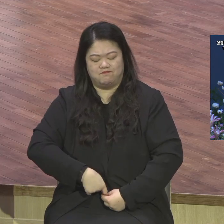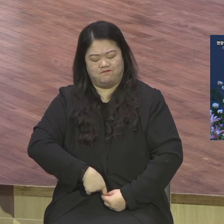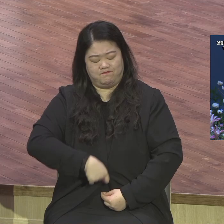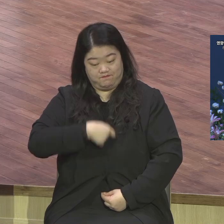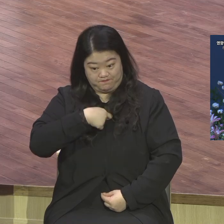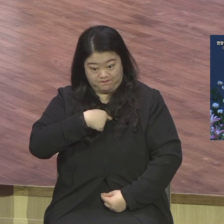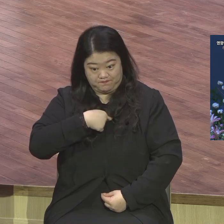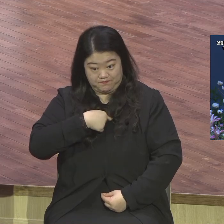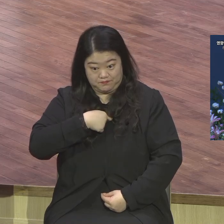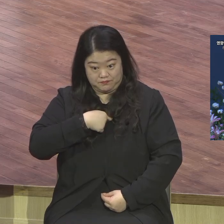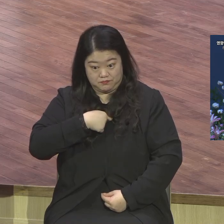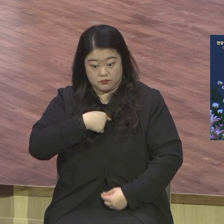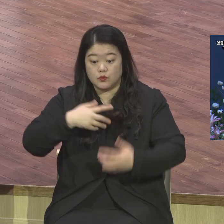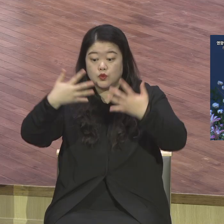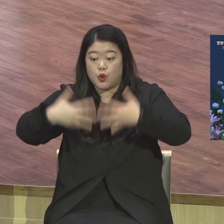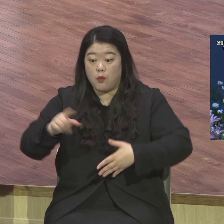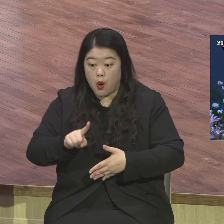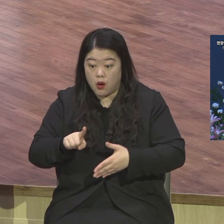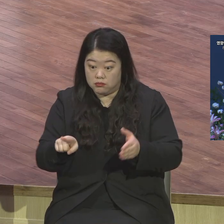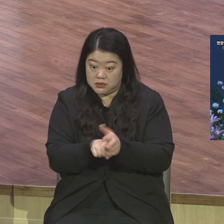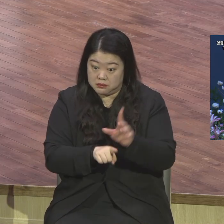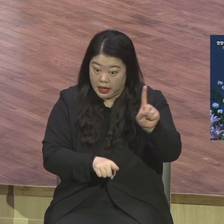뭡니까?